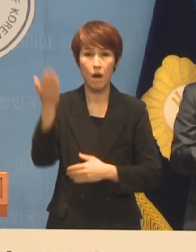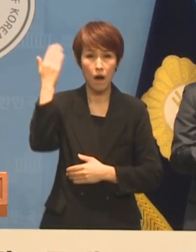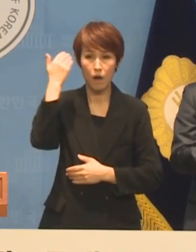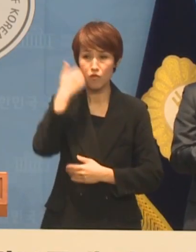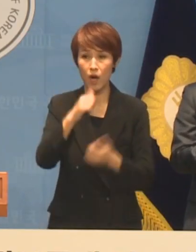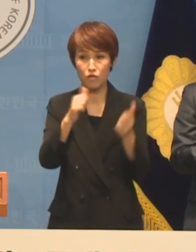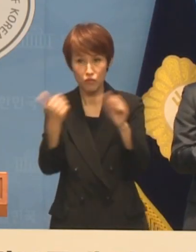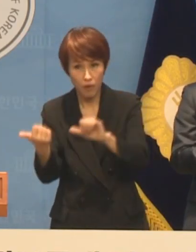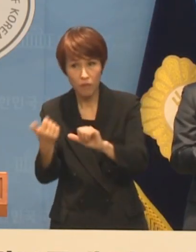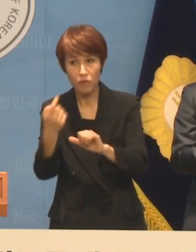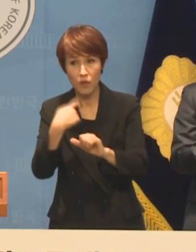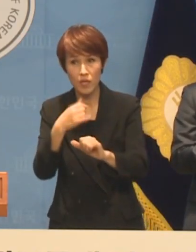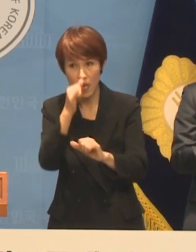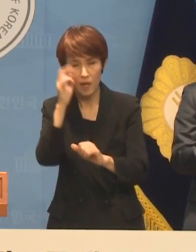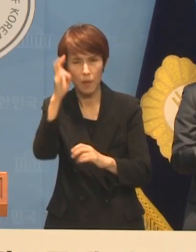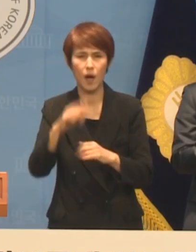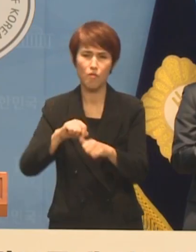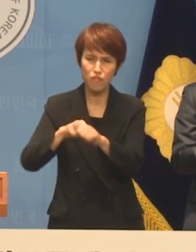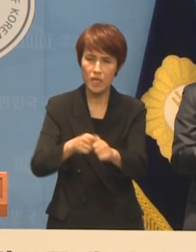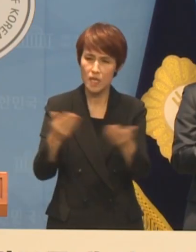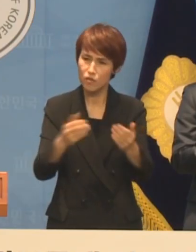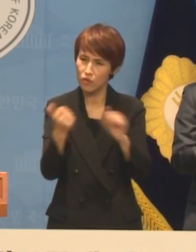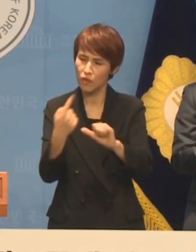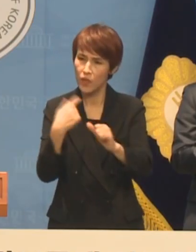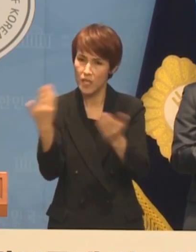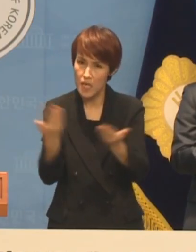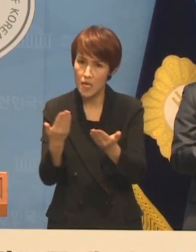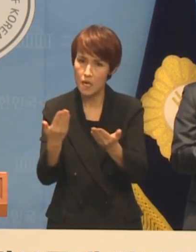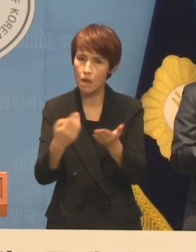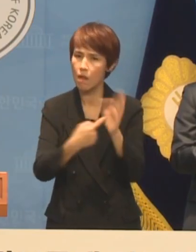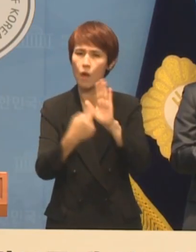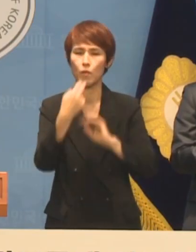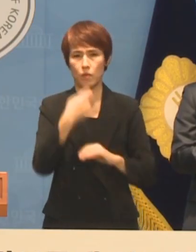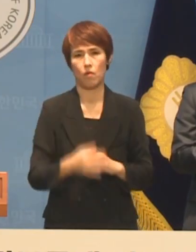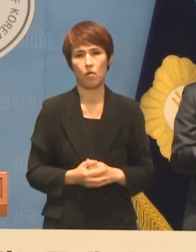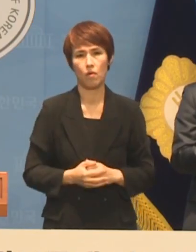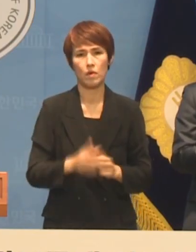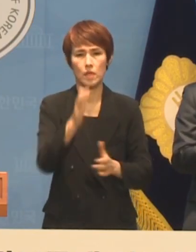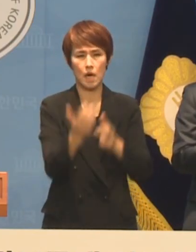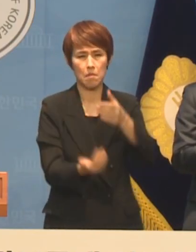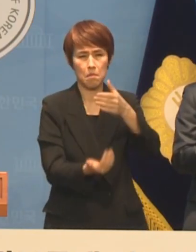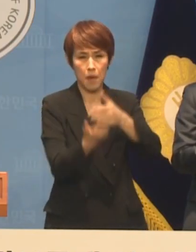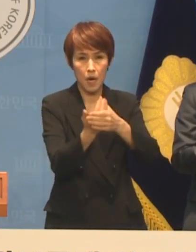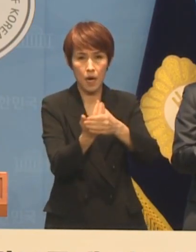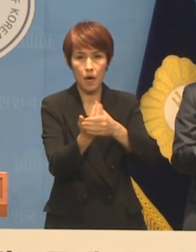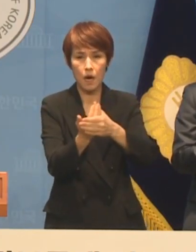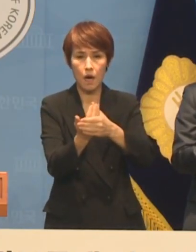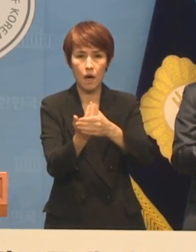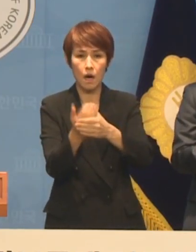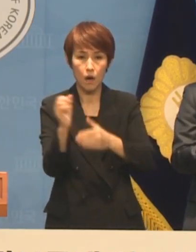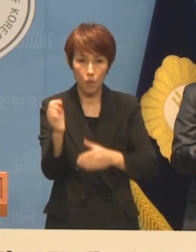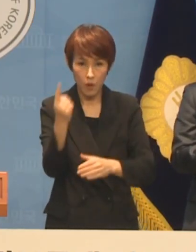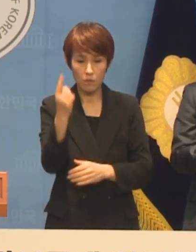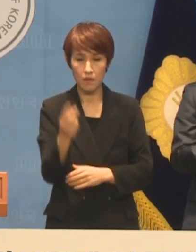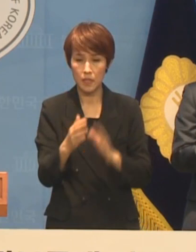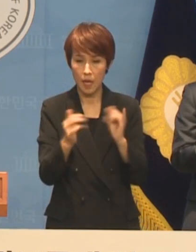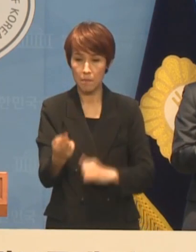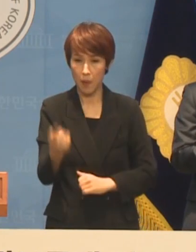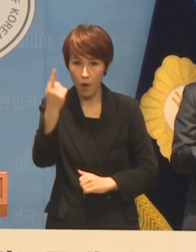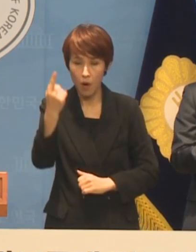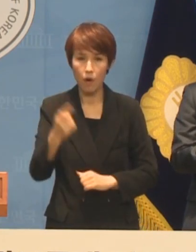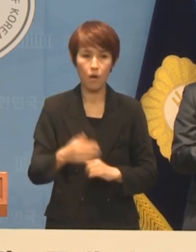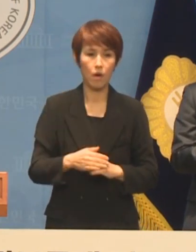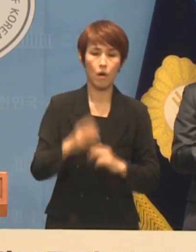자리일 수도 있습니다. 지금의 시스템에서 산재 사망 사고로 빈 자리를 구직자들은 알 수 없습니다.